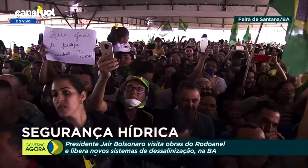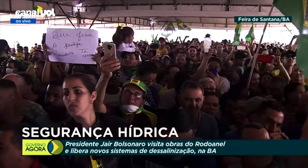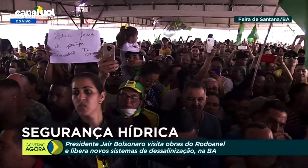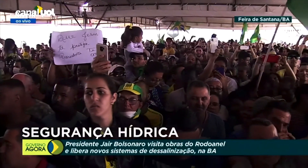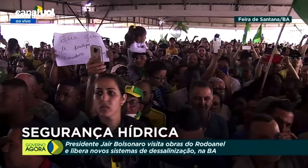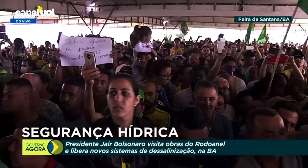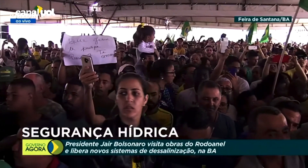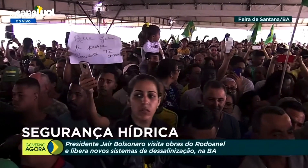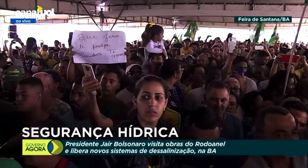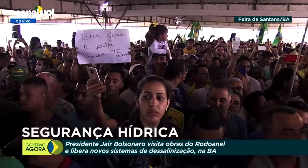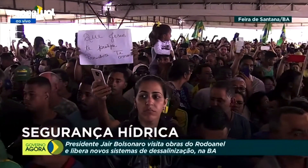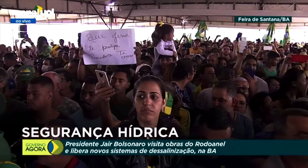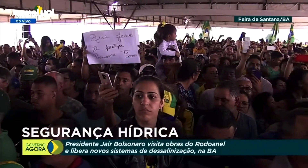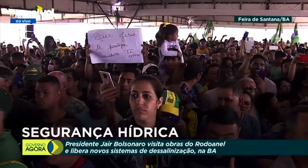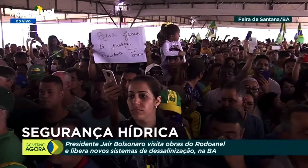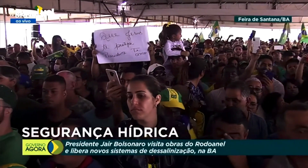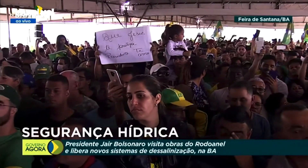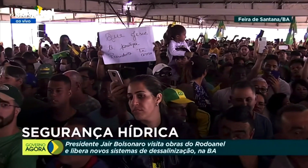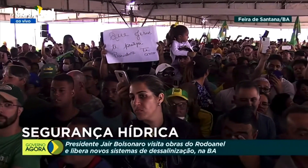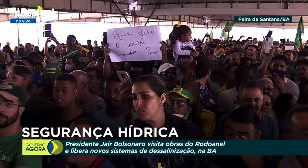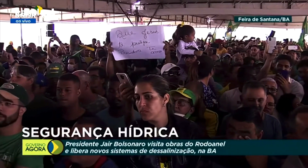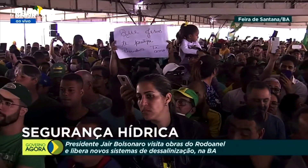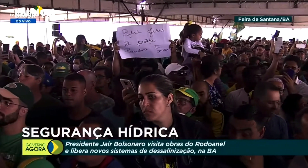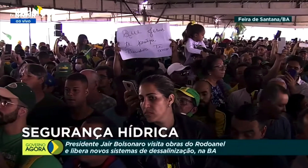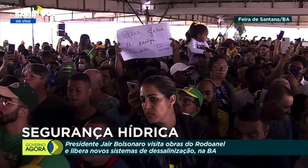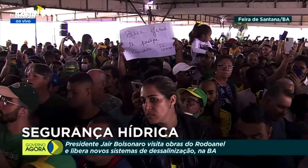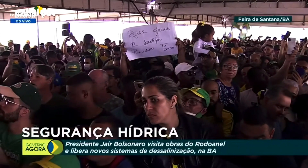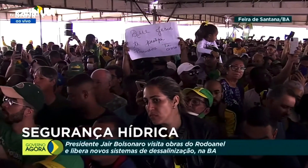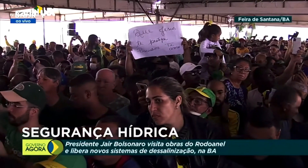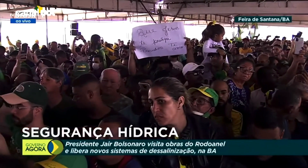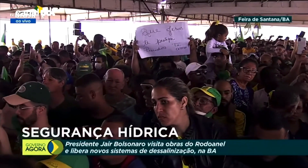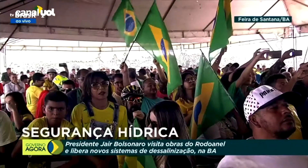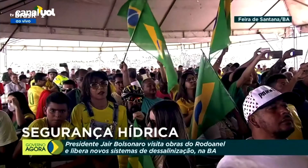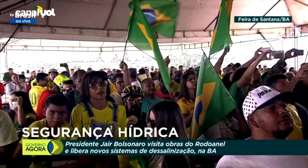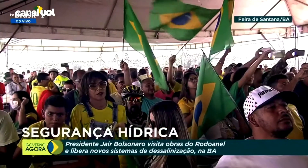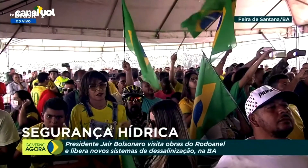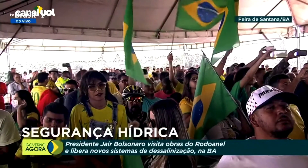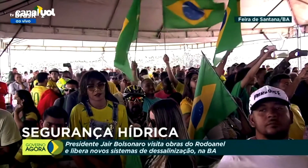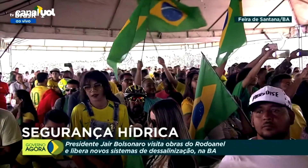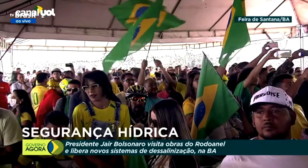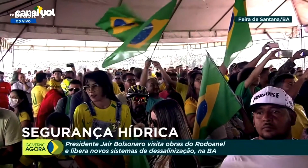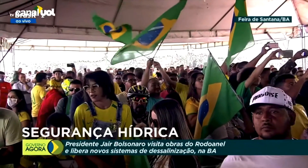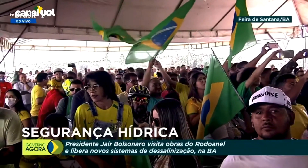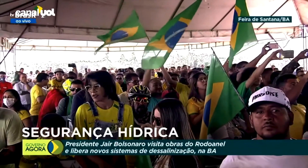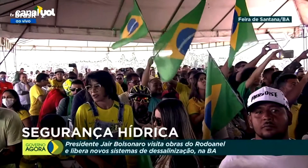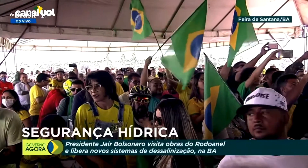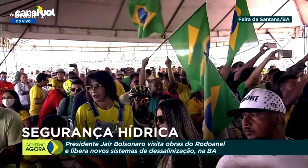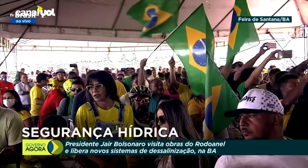Dizer a vocês aqui do nosso Nordeste, como disse nosso secretário agora há pouco, a obra do